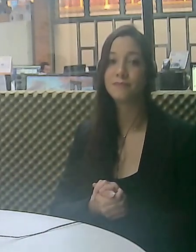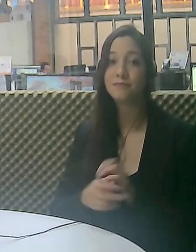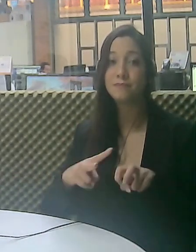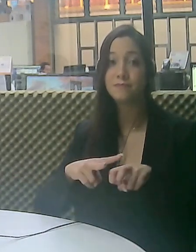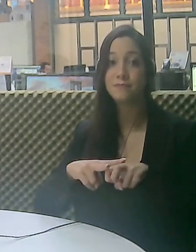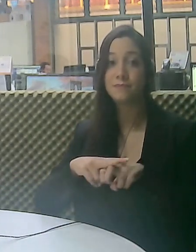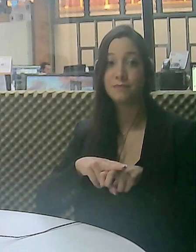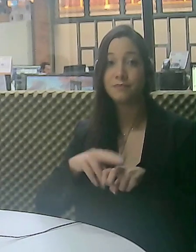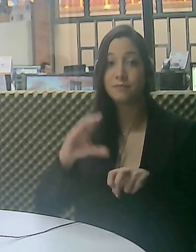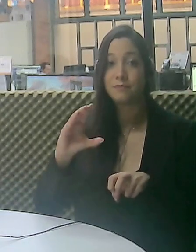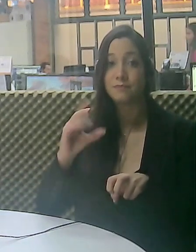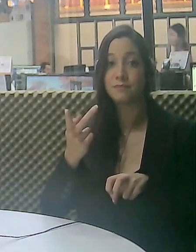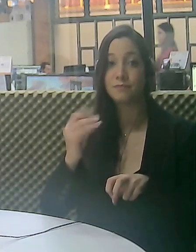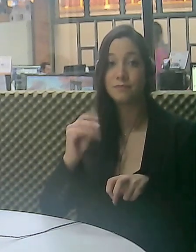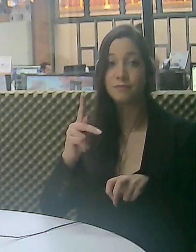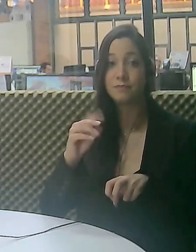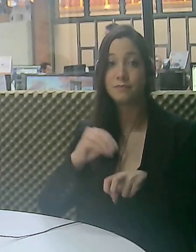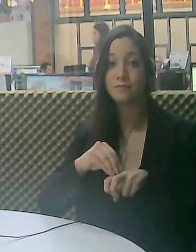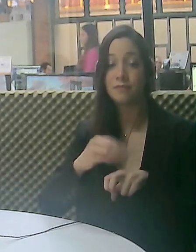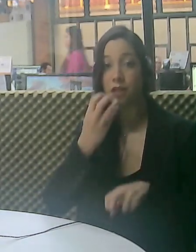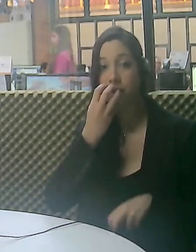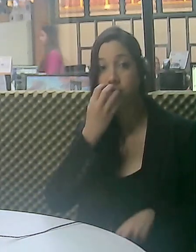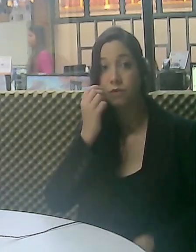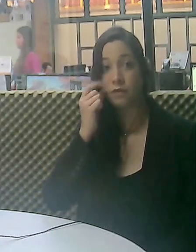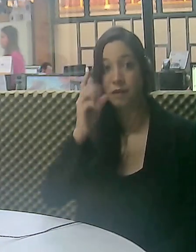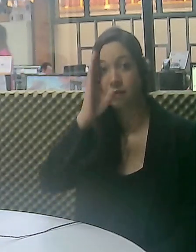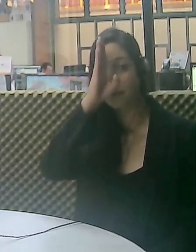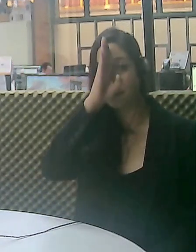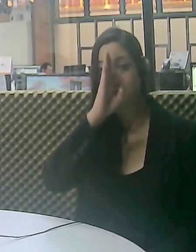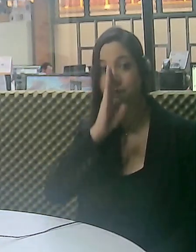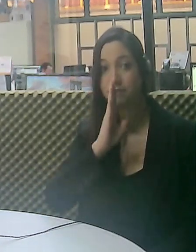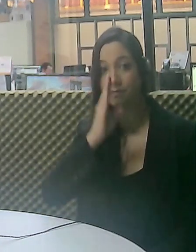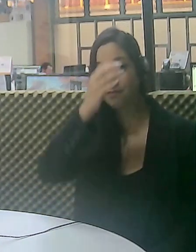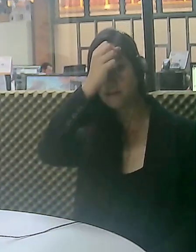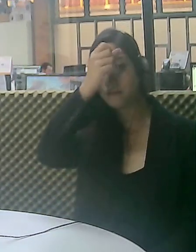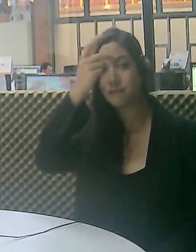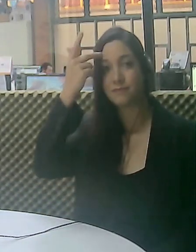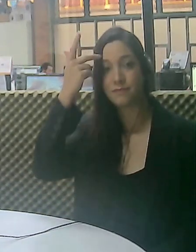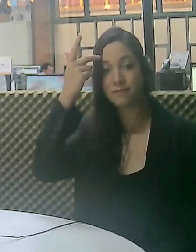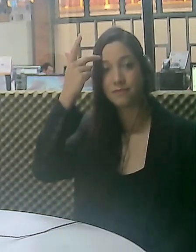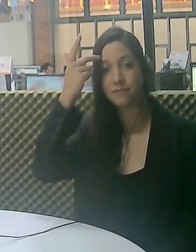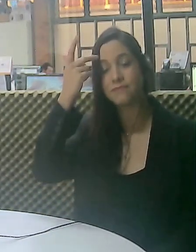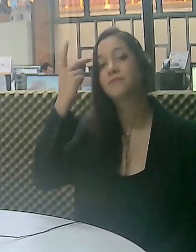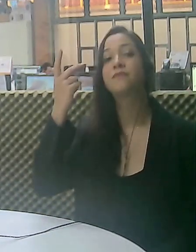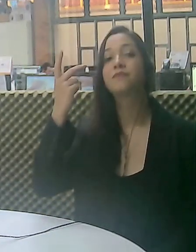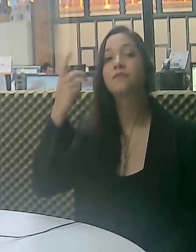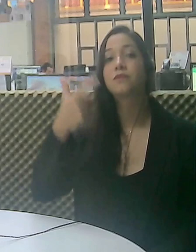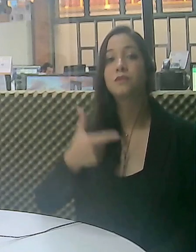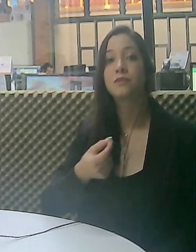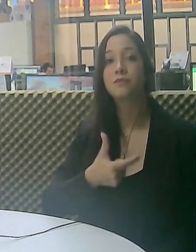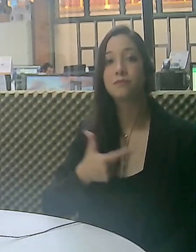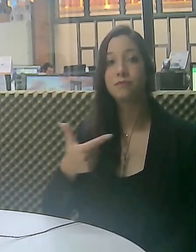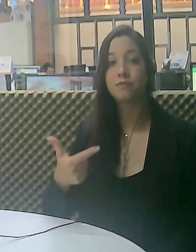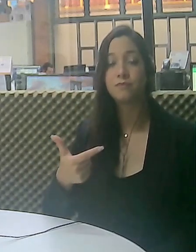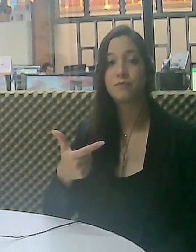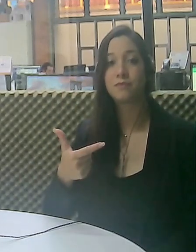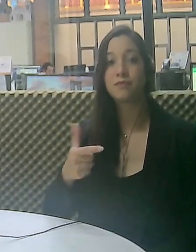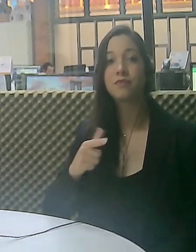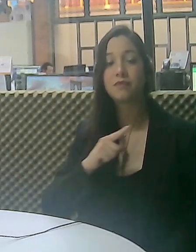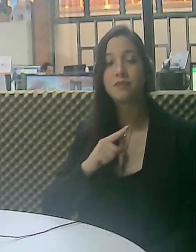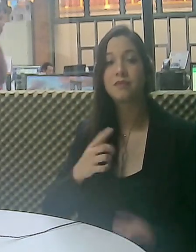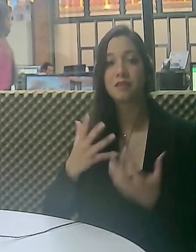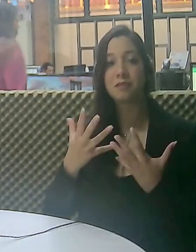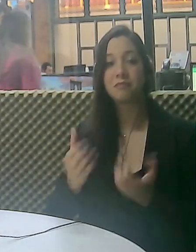Castração e microchipagem de cães e gatos, viabilizadas gratuitamente pela Prefeitura, concluiu 2022 com adesão satisfatória